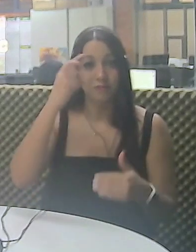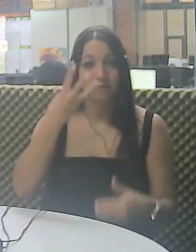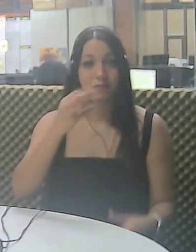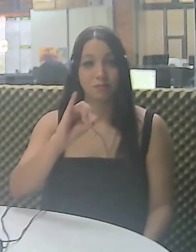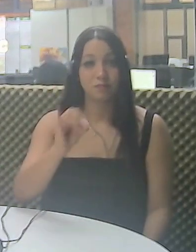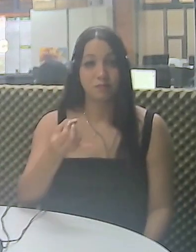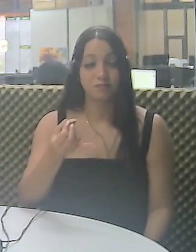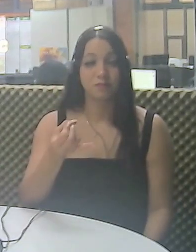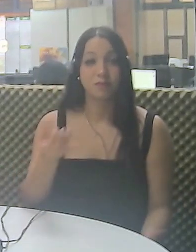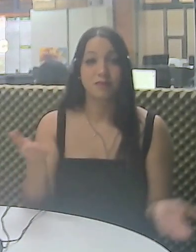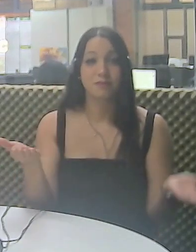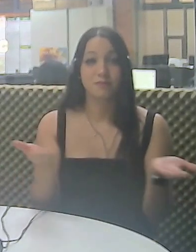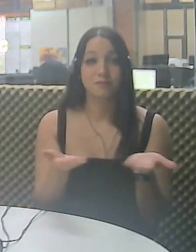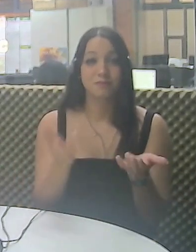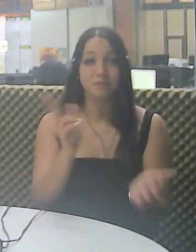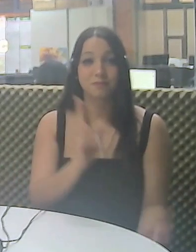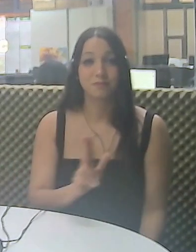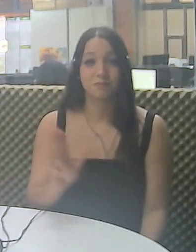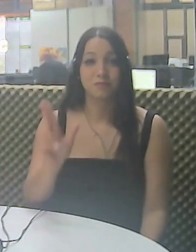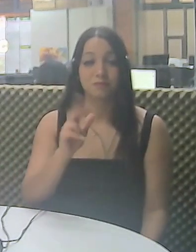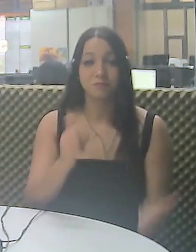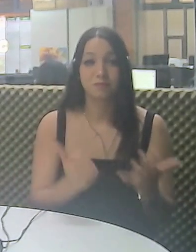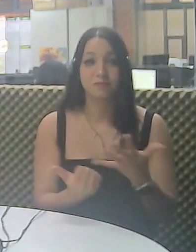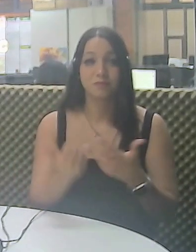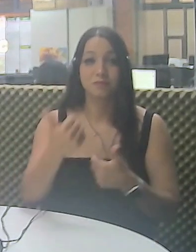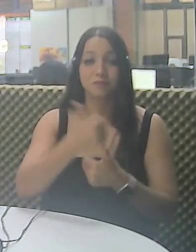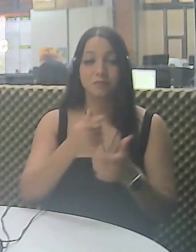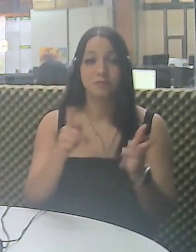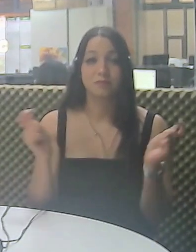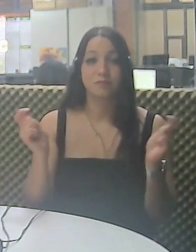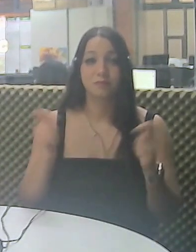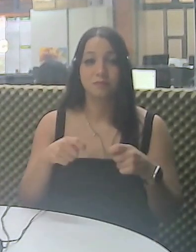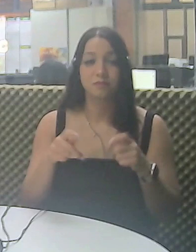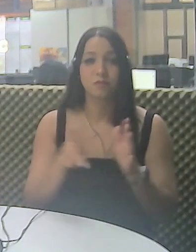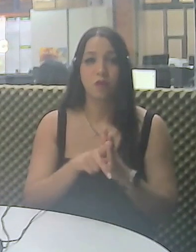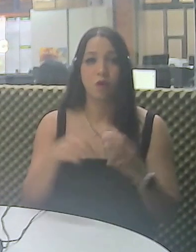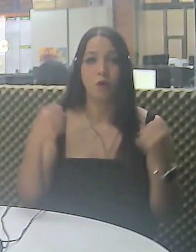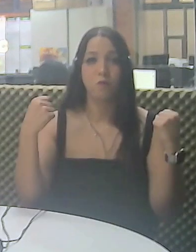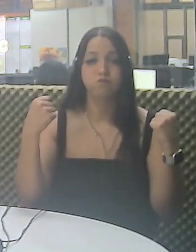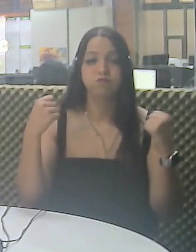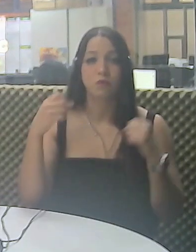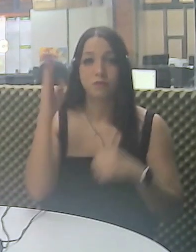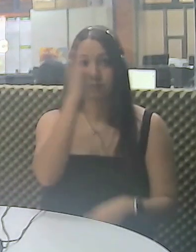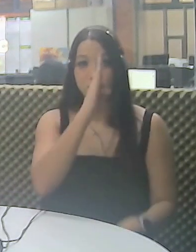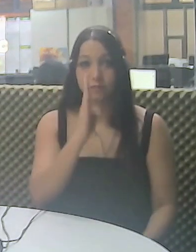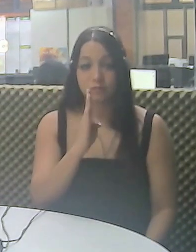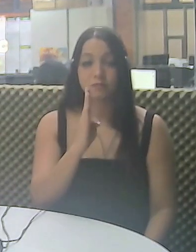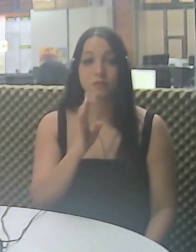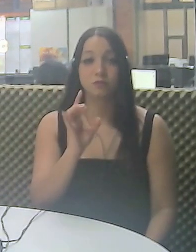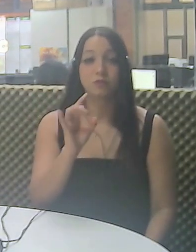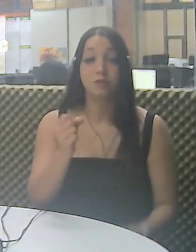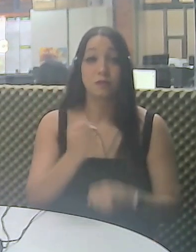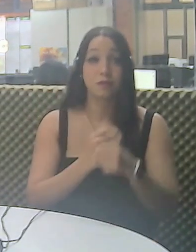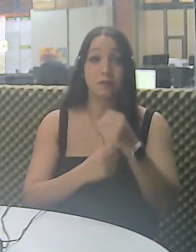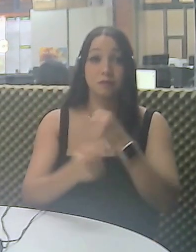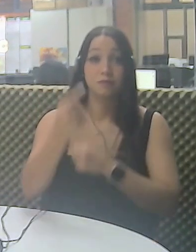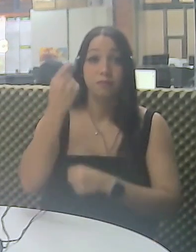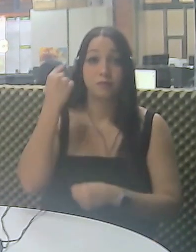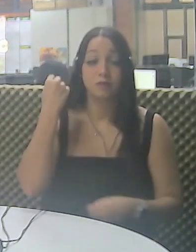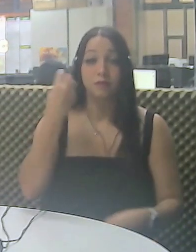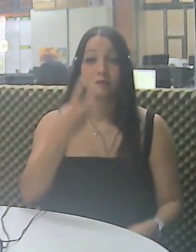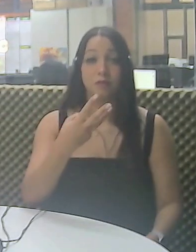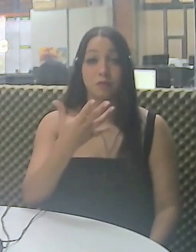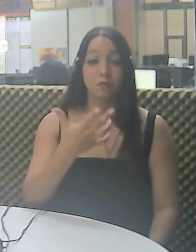janeiro. Atualmente, Uberlândia está entre as principais potências do halterofilismo brasileiro. Somente no ano passado,